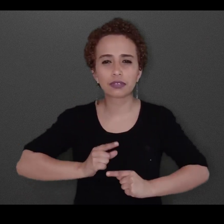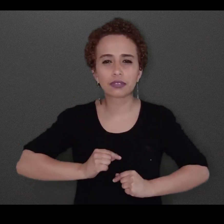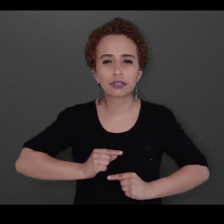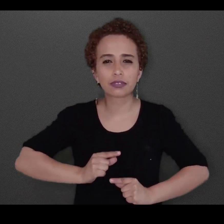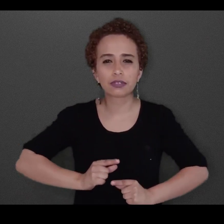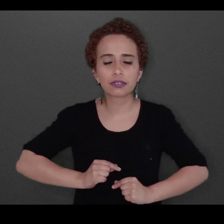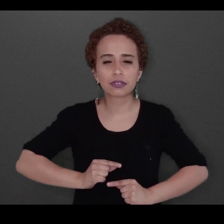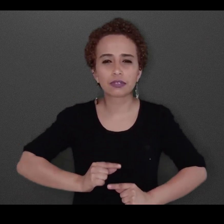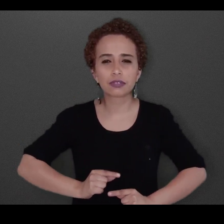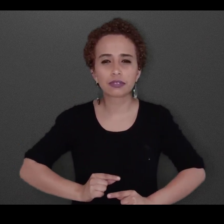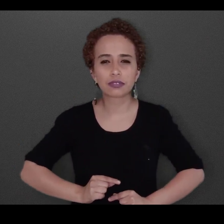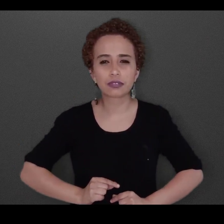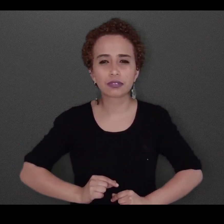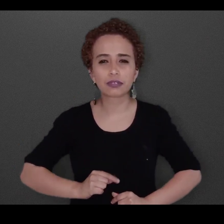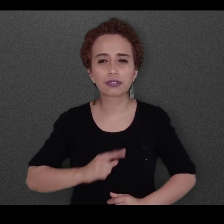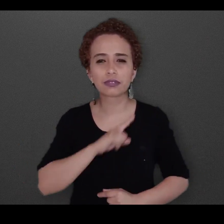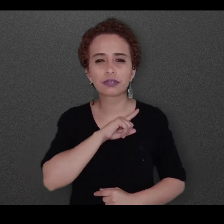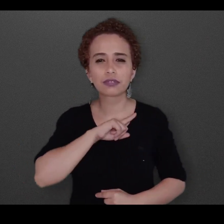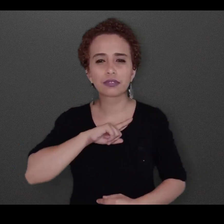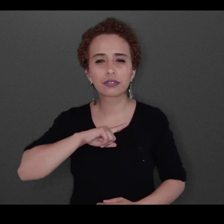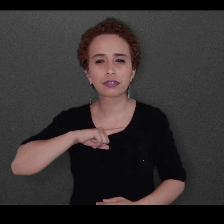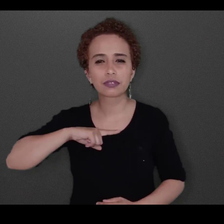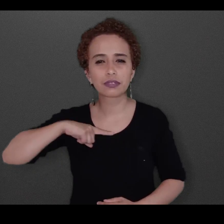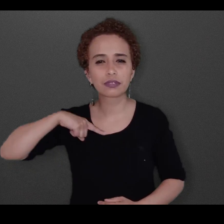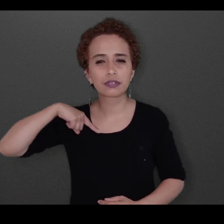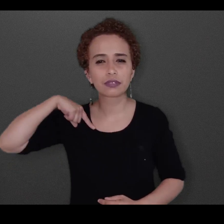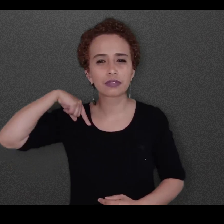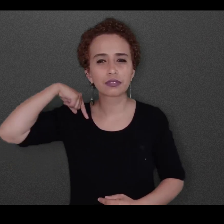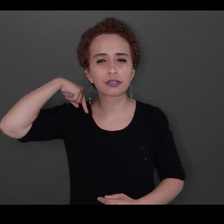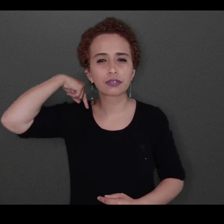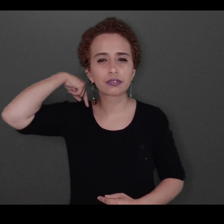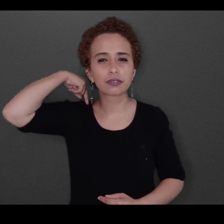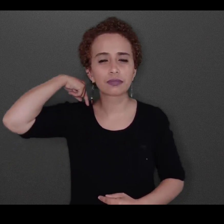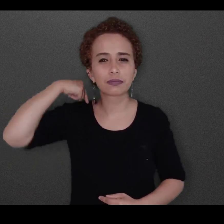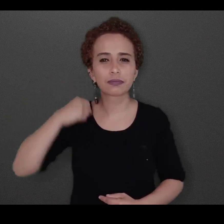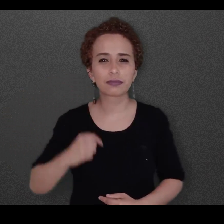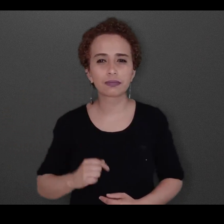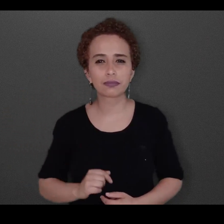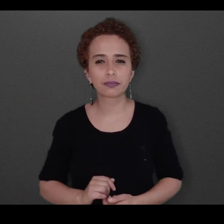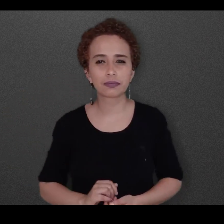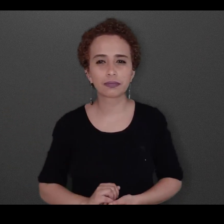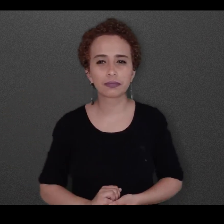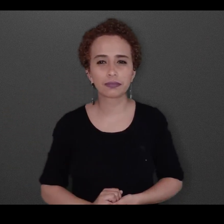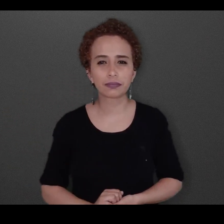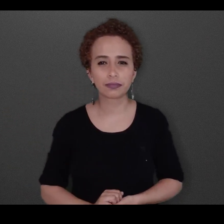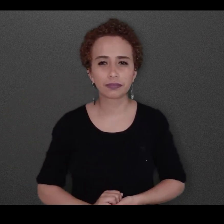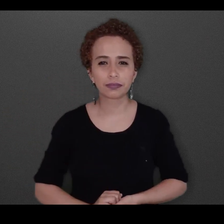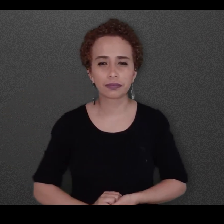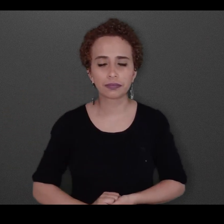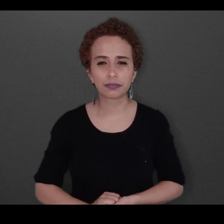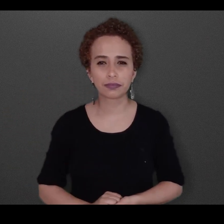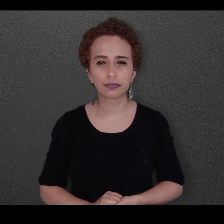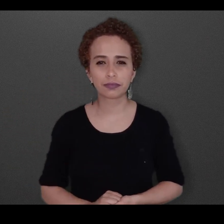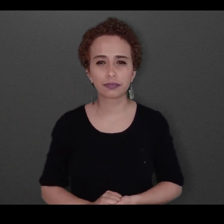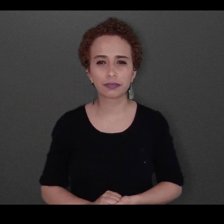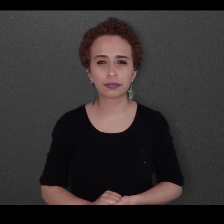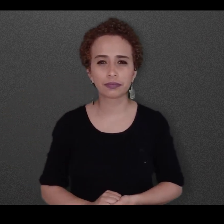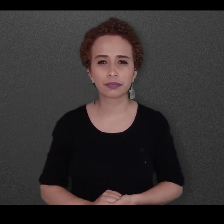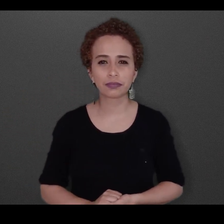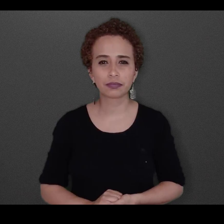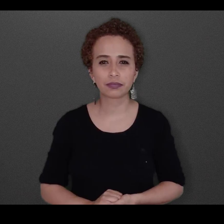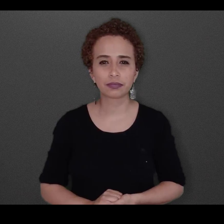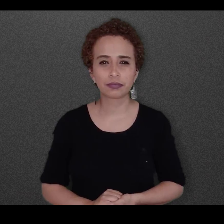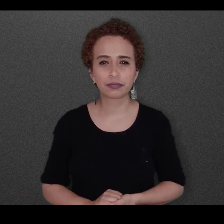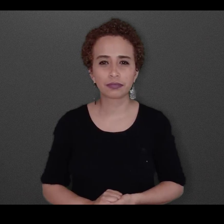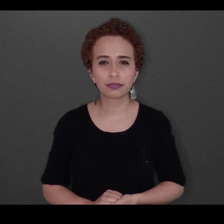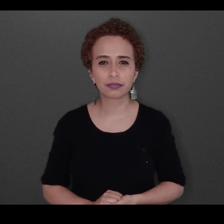gola. Corrente fina prateada no pescoço. Se mantém imóvel, no centro da